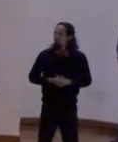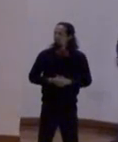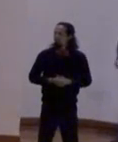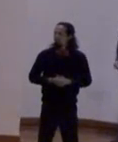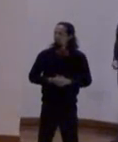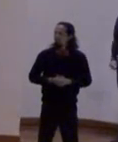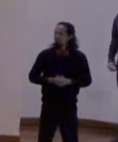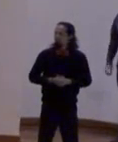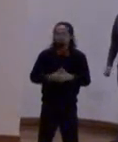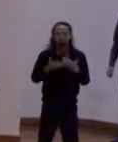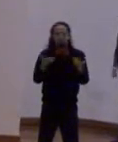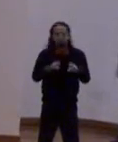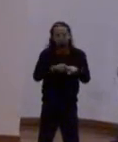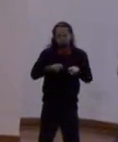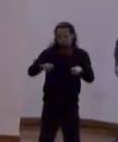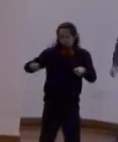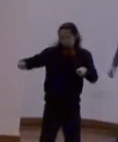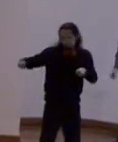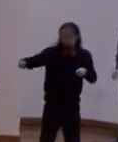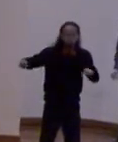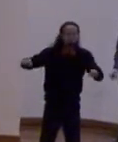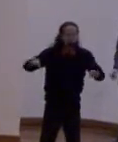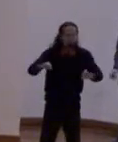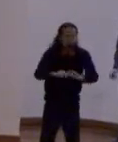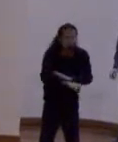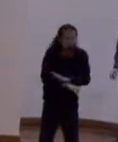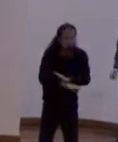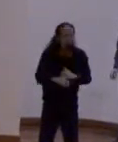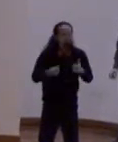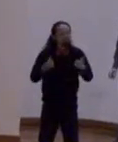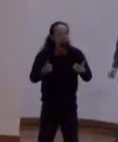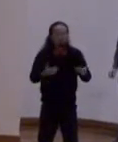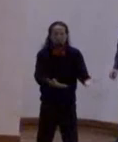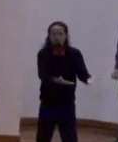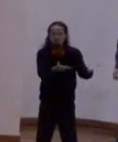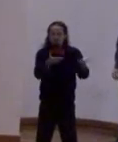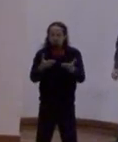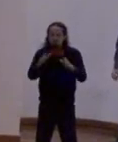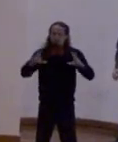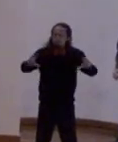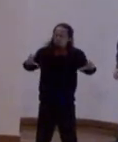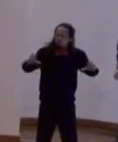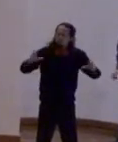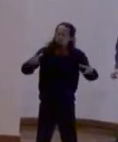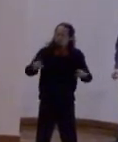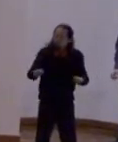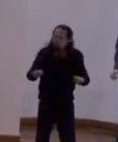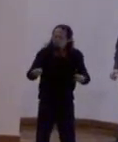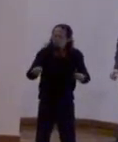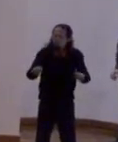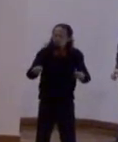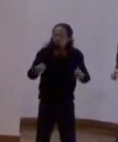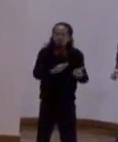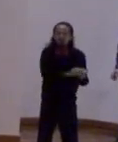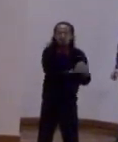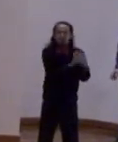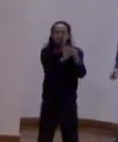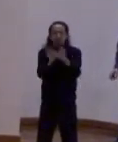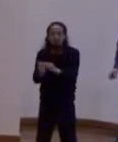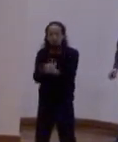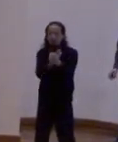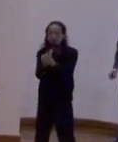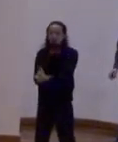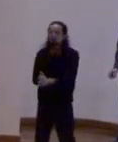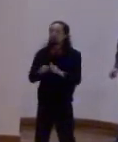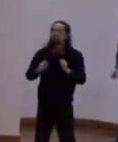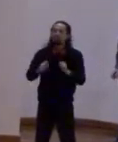é uma vez composta a nossa mesa de abertura convidamos todas e todos para acompanhar a execução